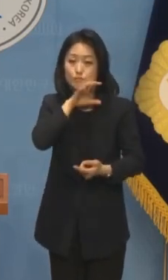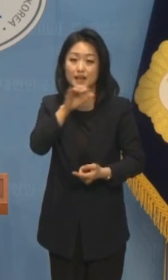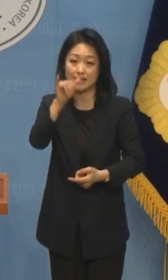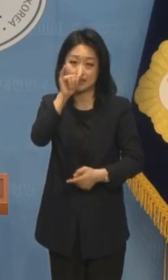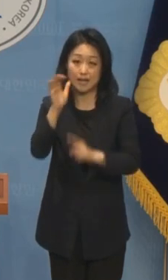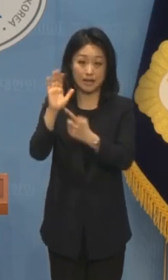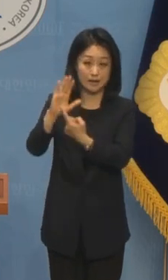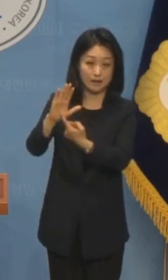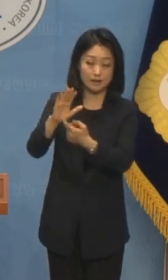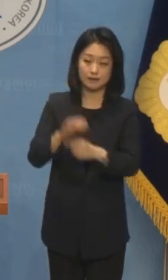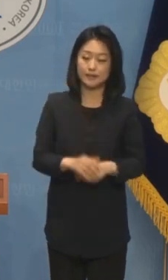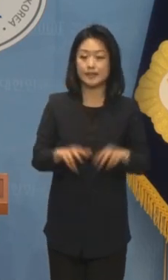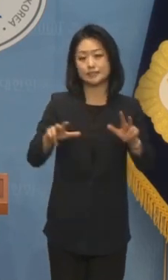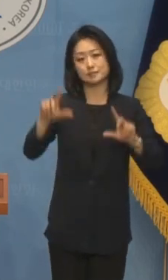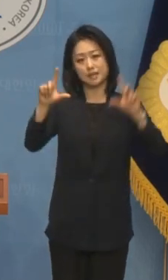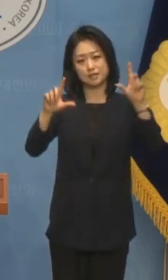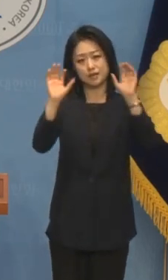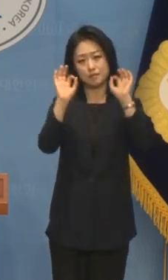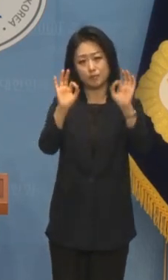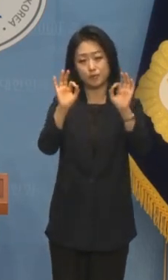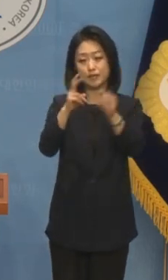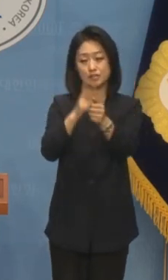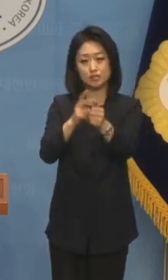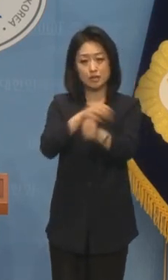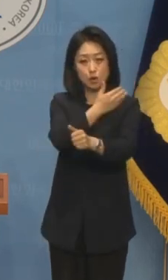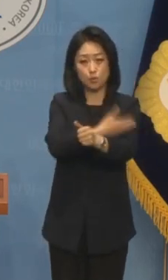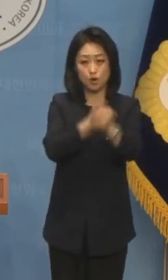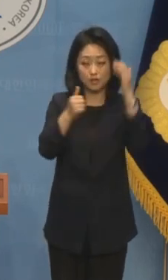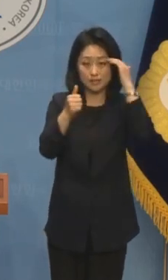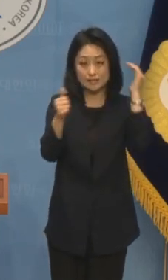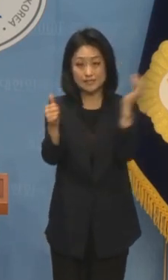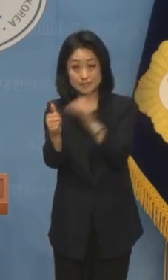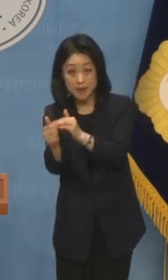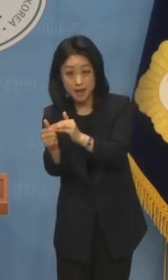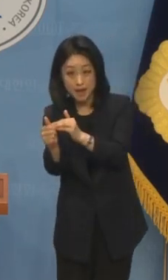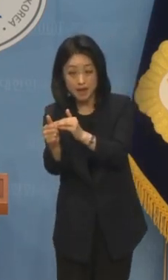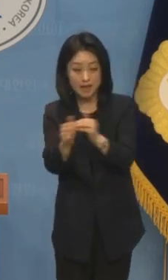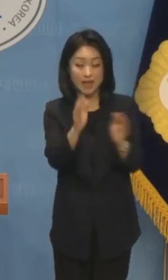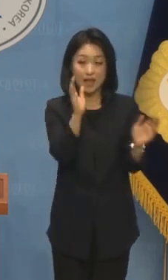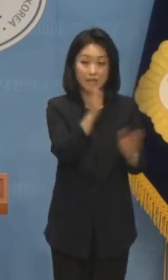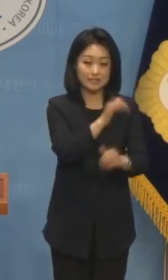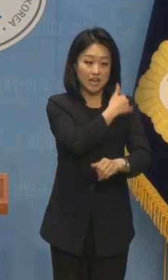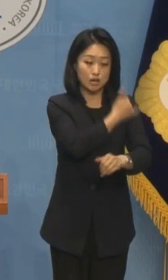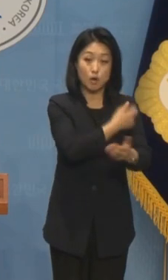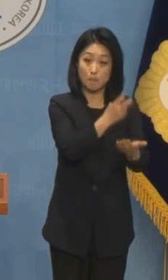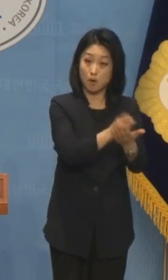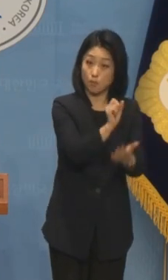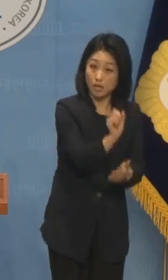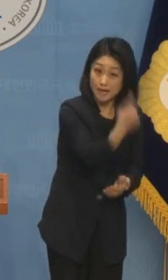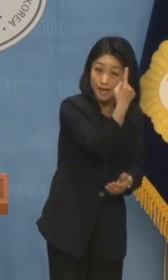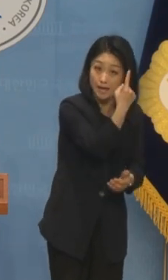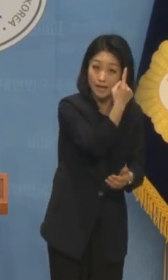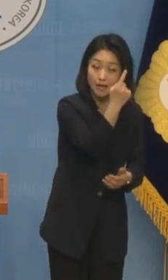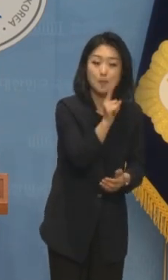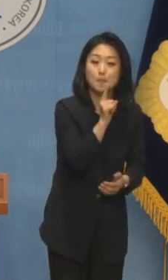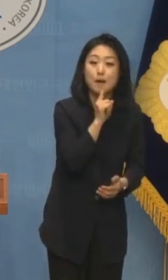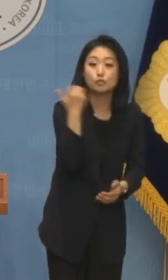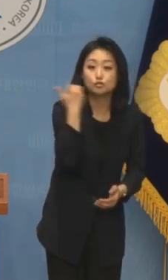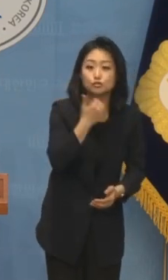있습니다. 지금의 상황은 교권 침해를 학생인권조례 때문이라고 섣부르게 규정한